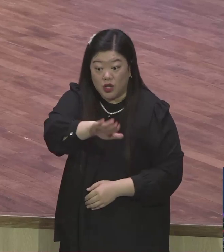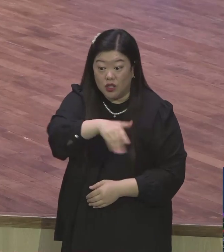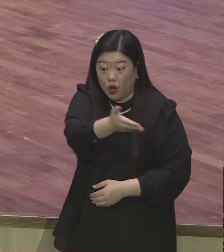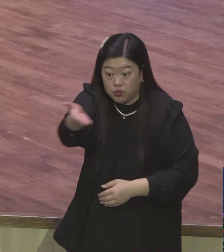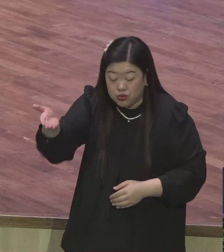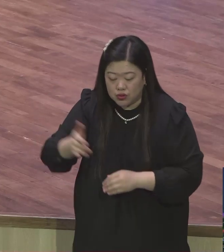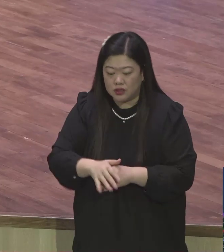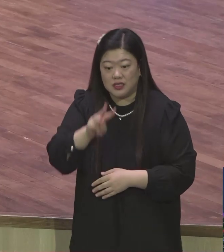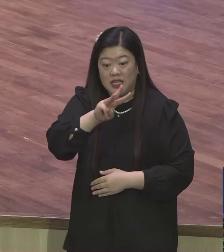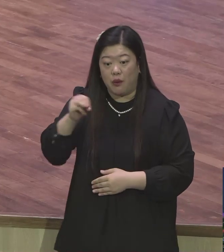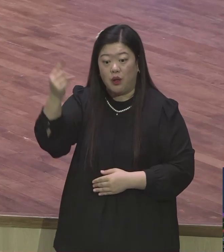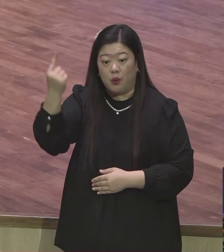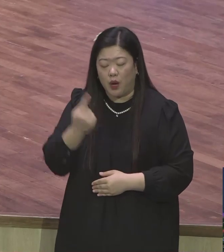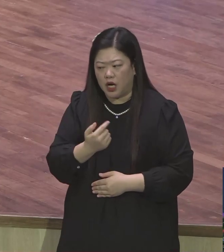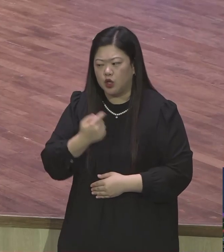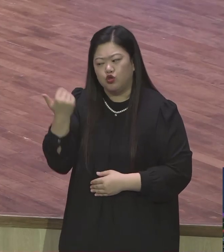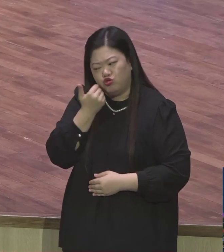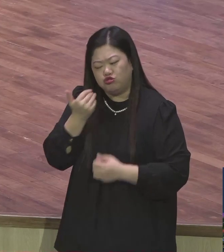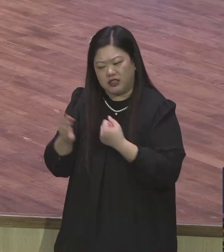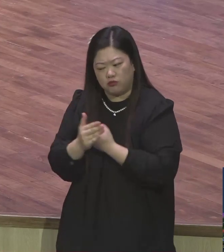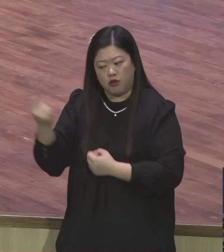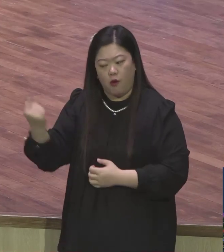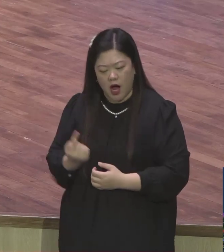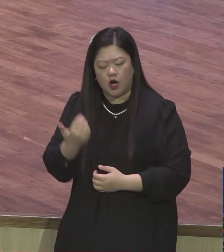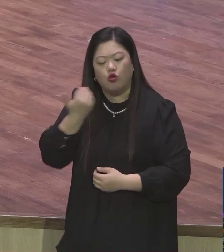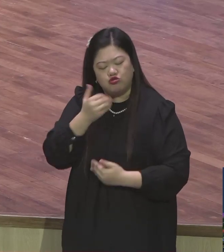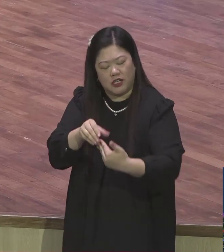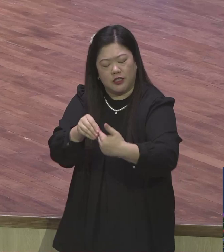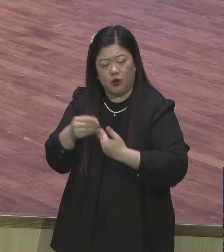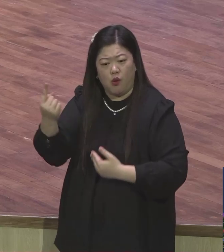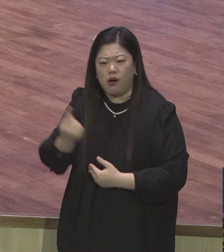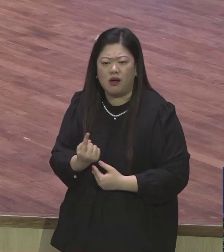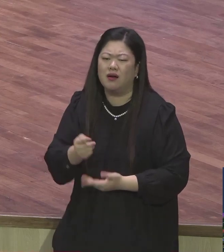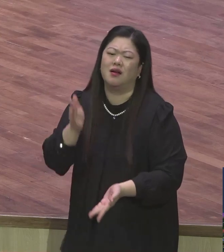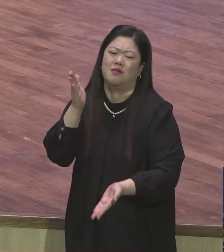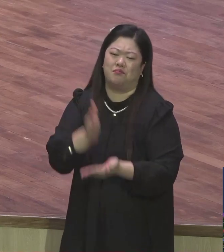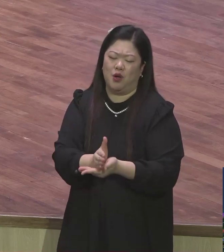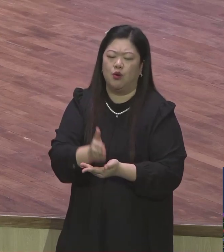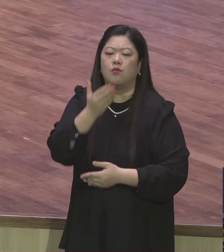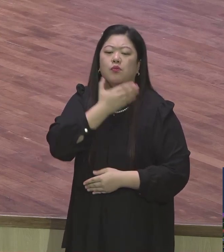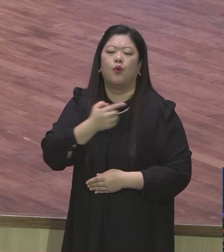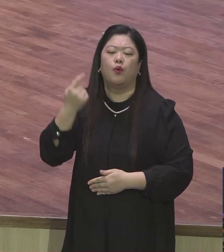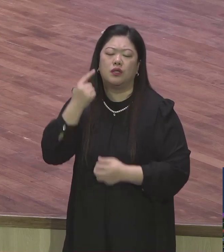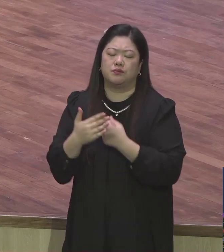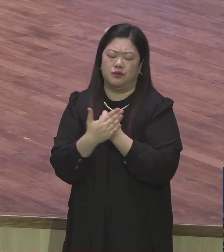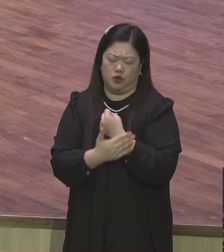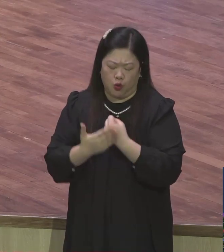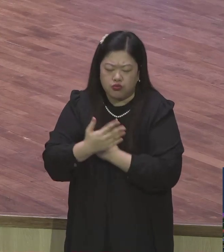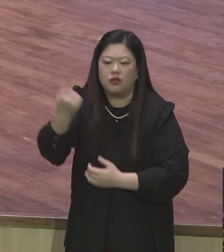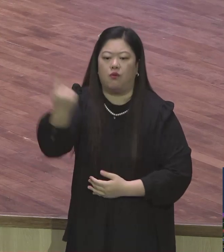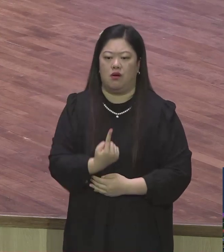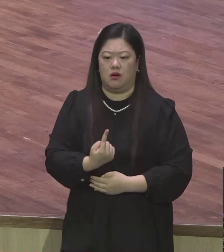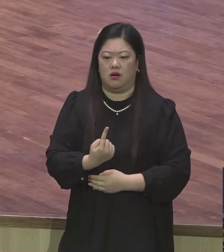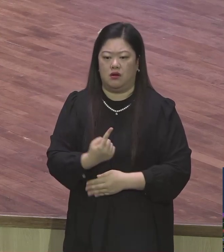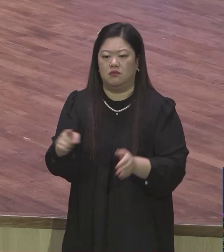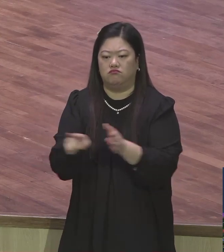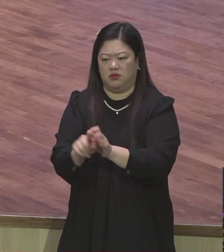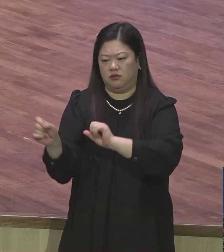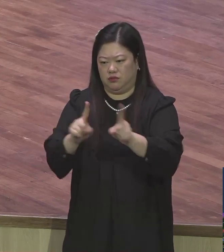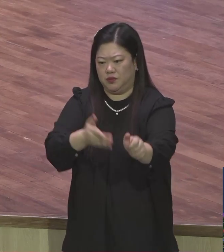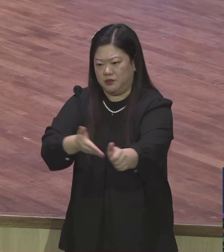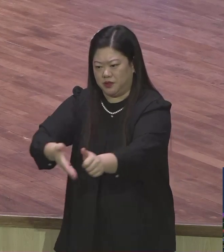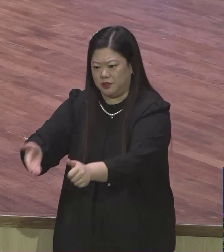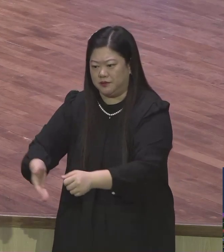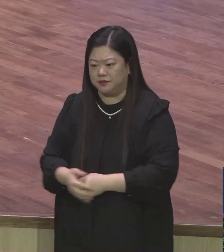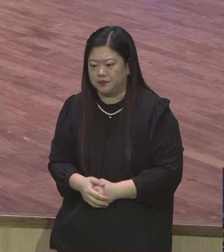때문에 이걸 놓치면 안 돼요. 바울은 무엇보다도 예수 그리스도의 십자가와 이 대속의 이